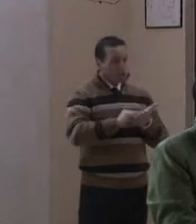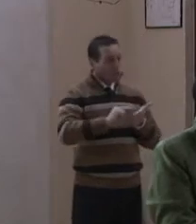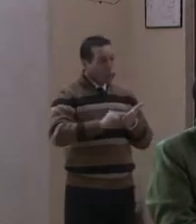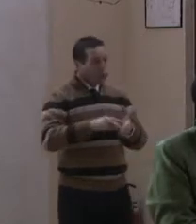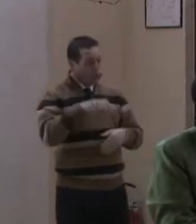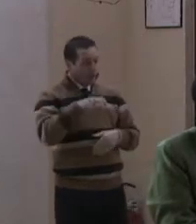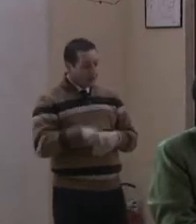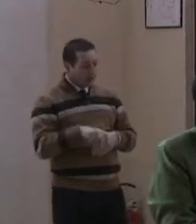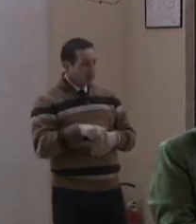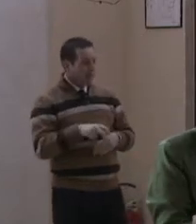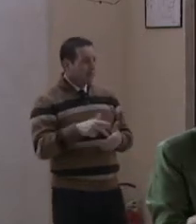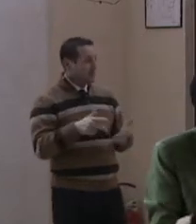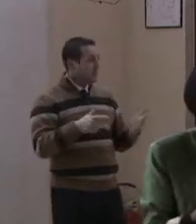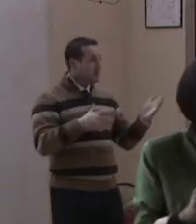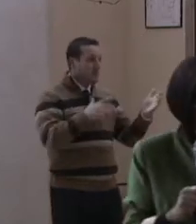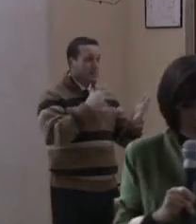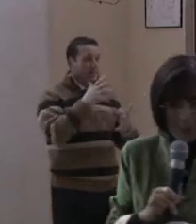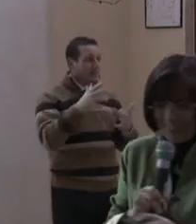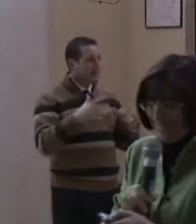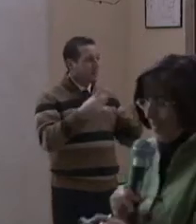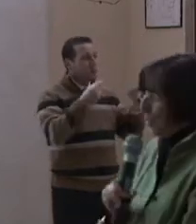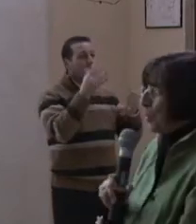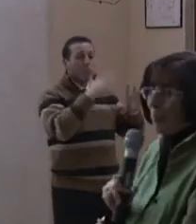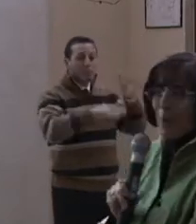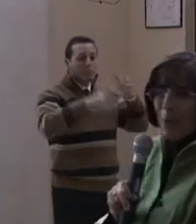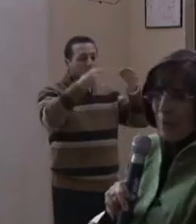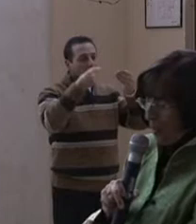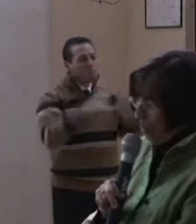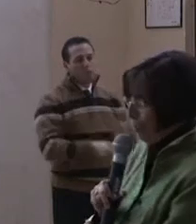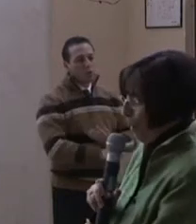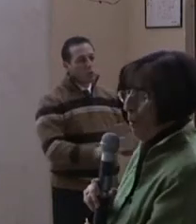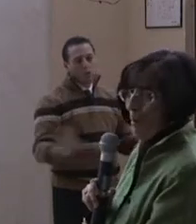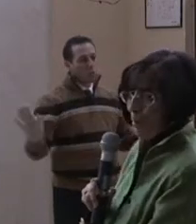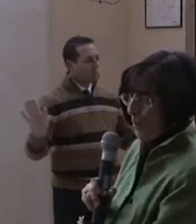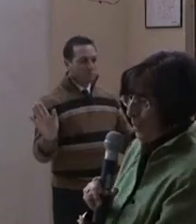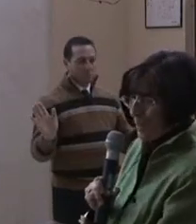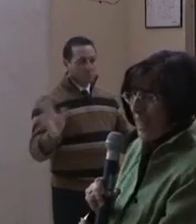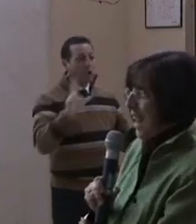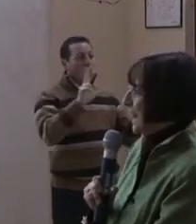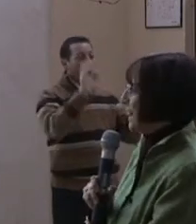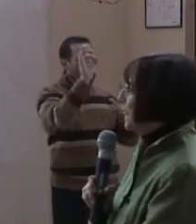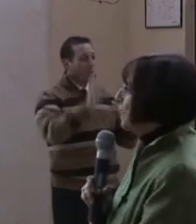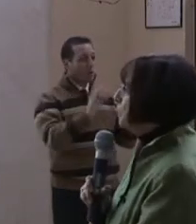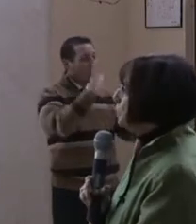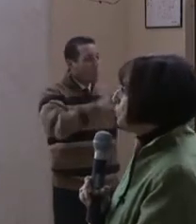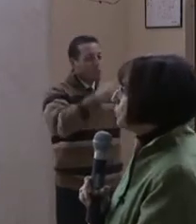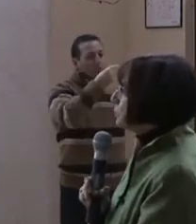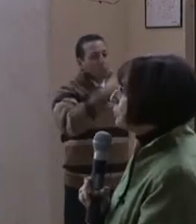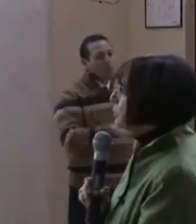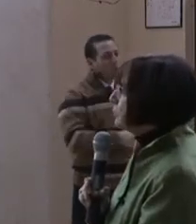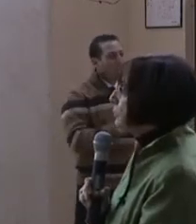la classe è tutto bene, detto proprio in parole un po' tagliate.